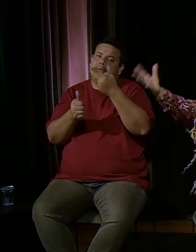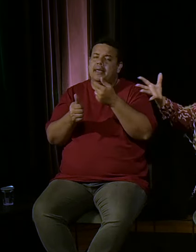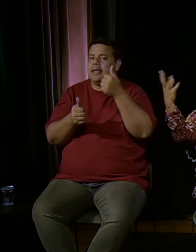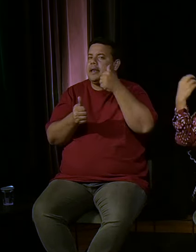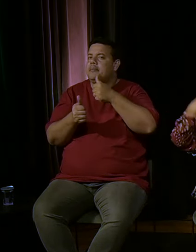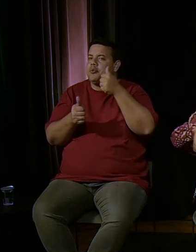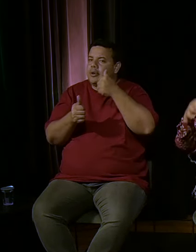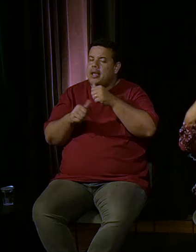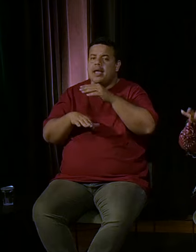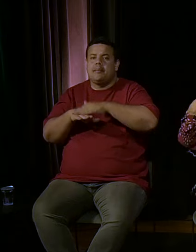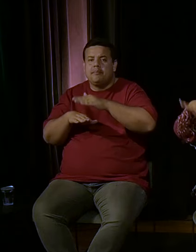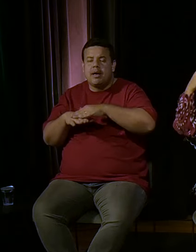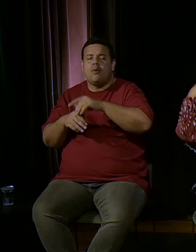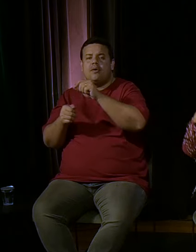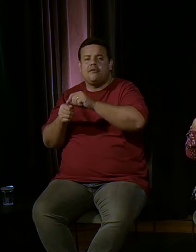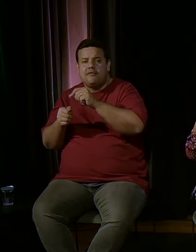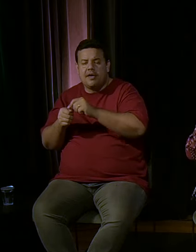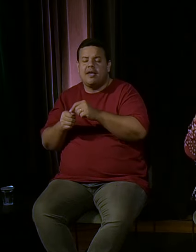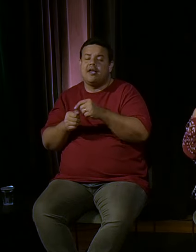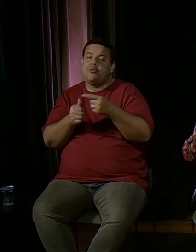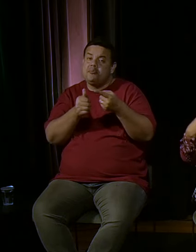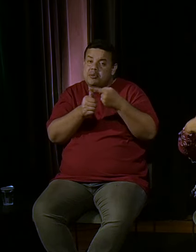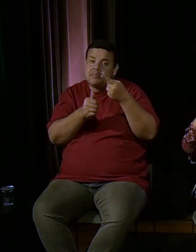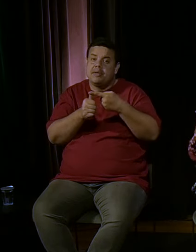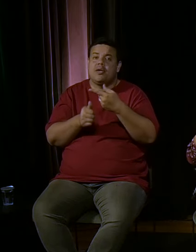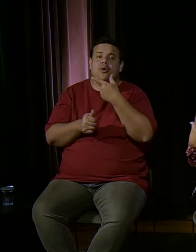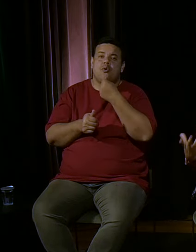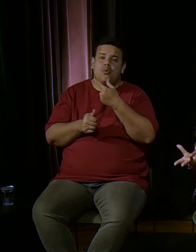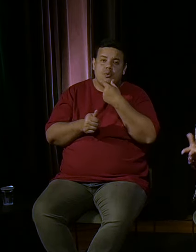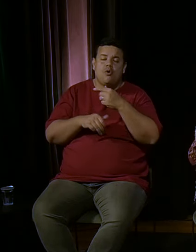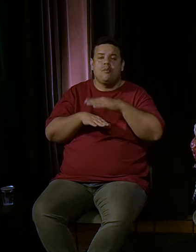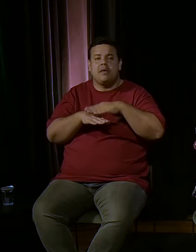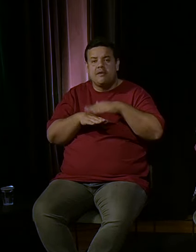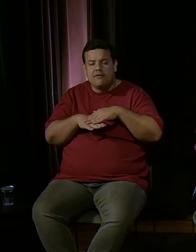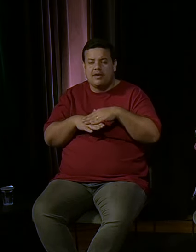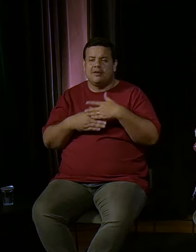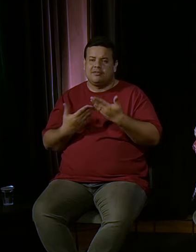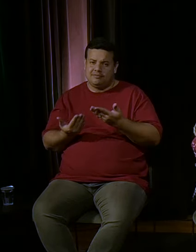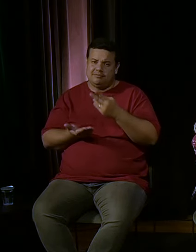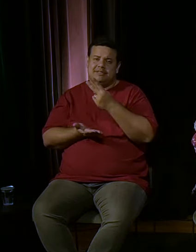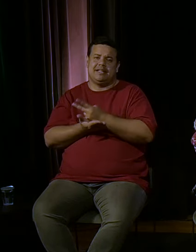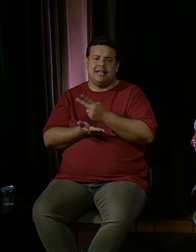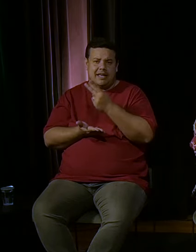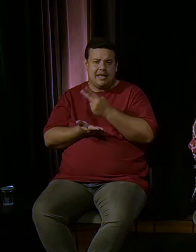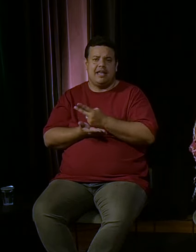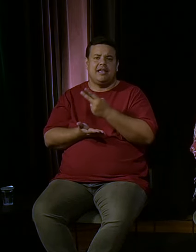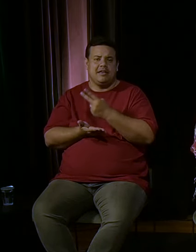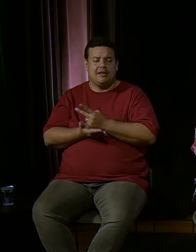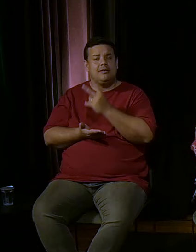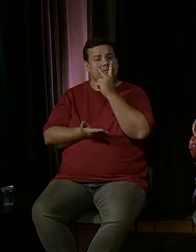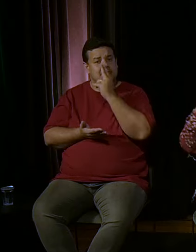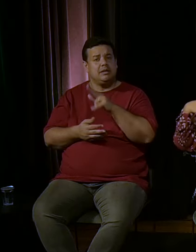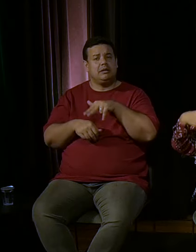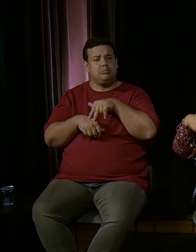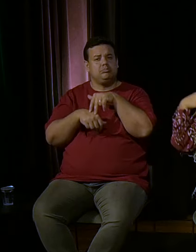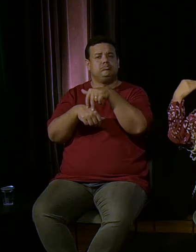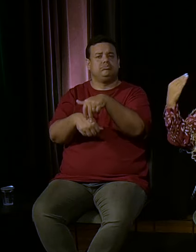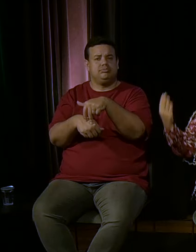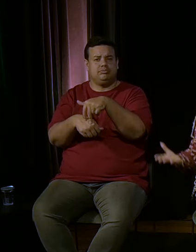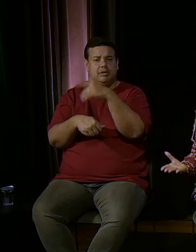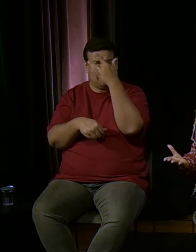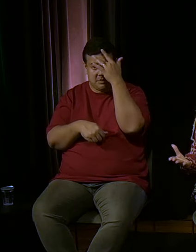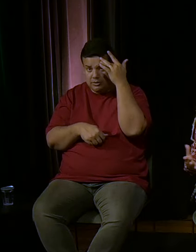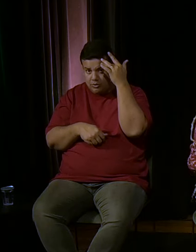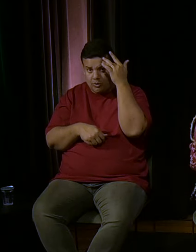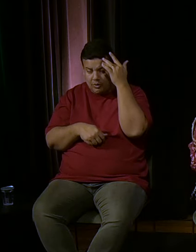que fez isso, o primeiro homem que fez isso. Então, existe esse discurso, muitas vezes, para legitimar uma pessoa, legitimar